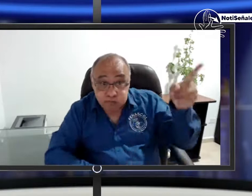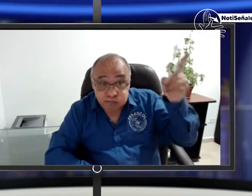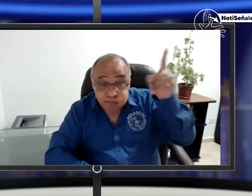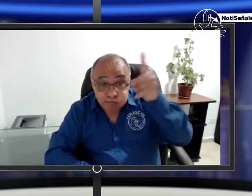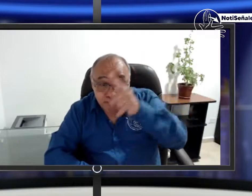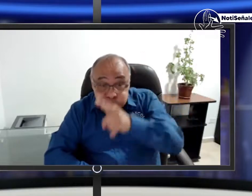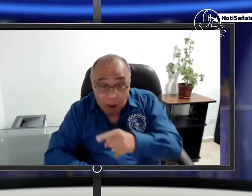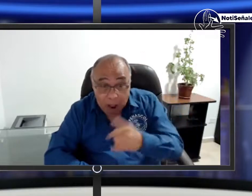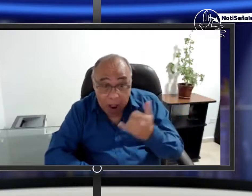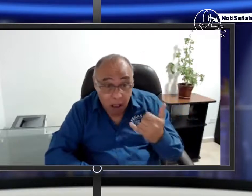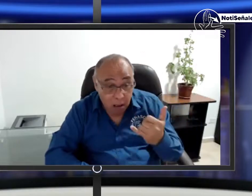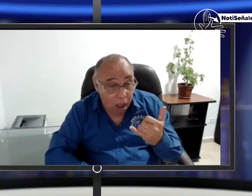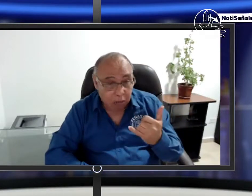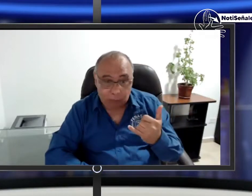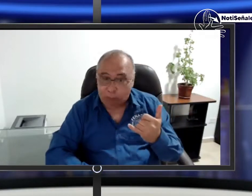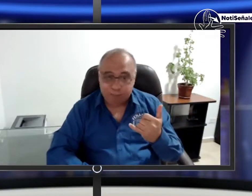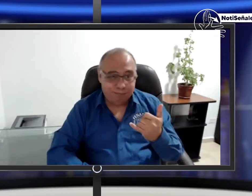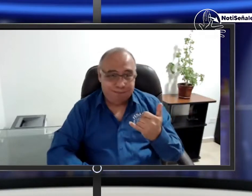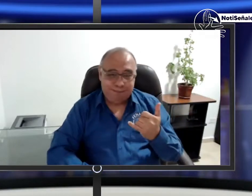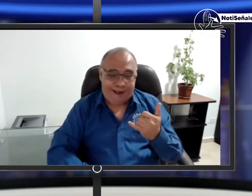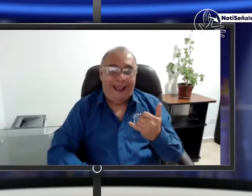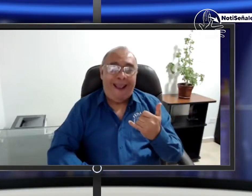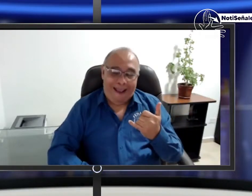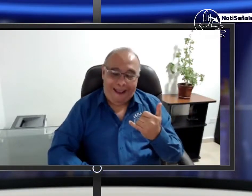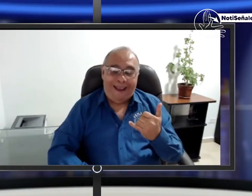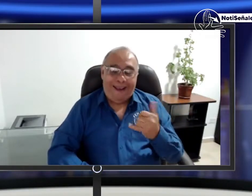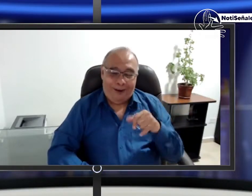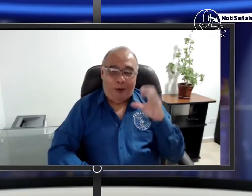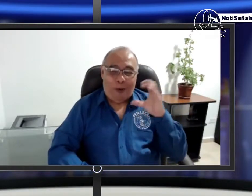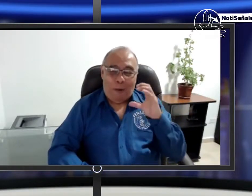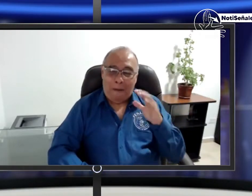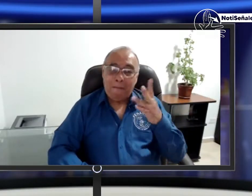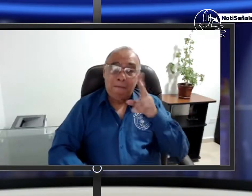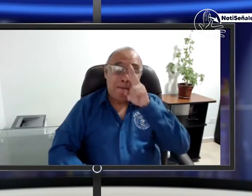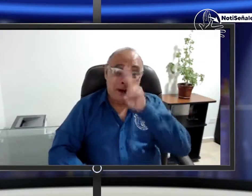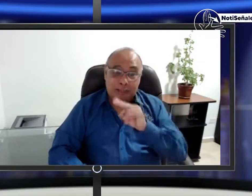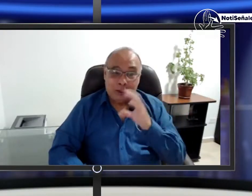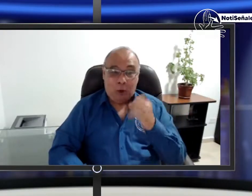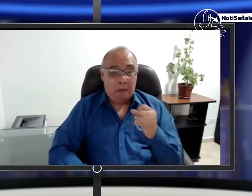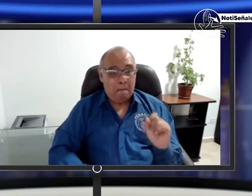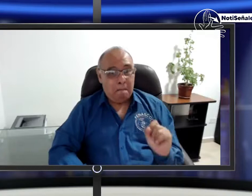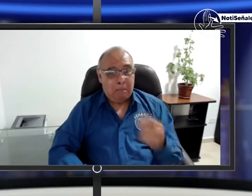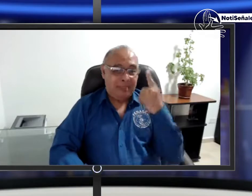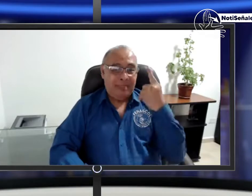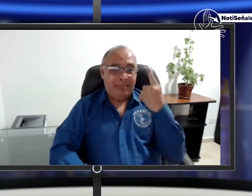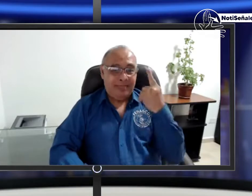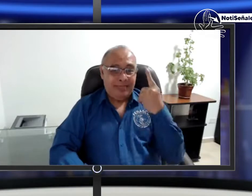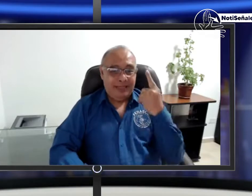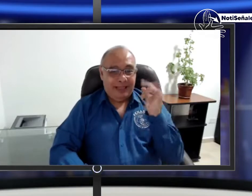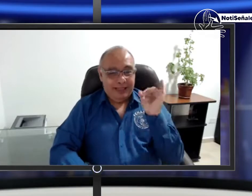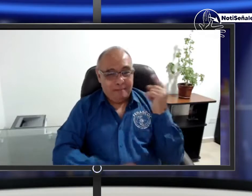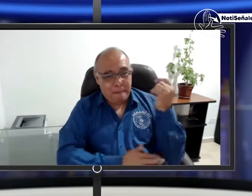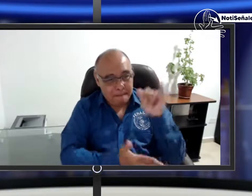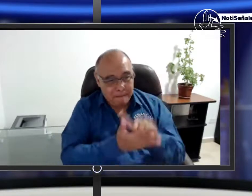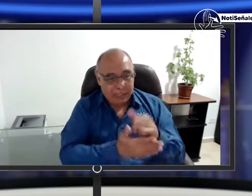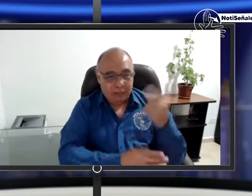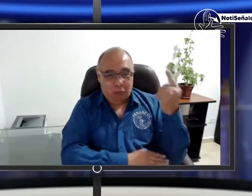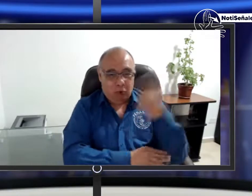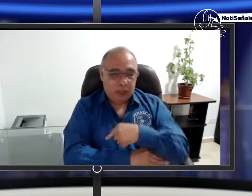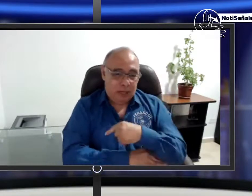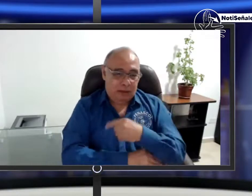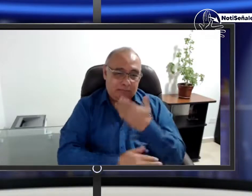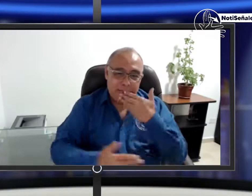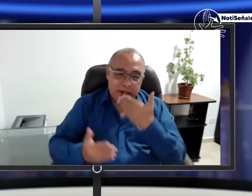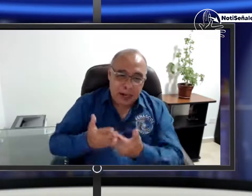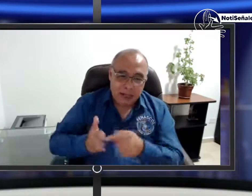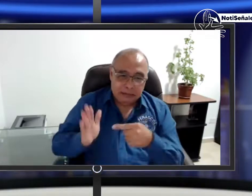lengua de señas y por tanto es un día también nacional sí pero colombia